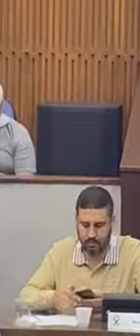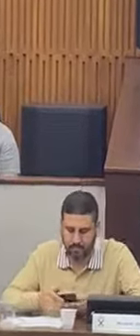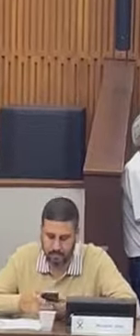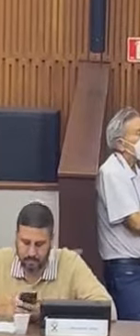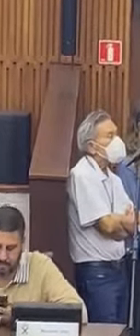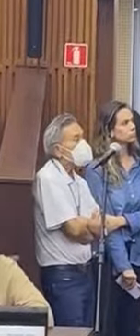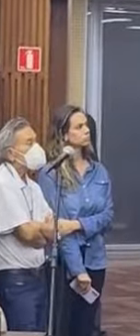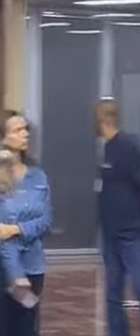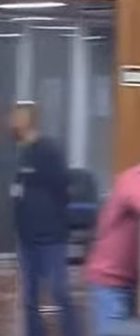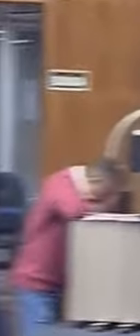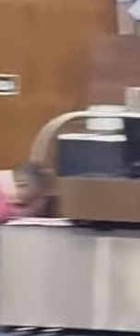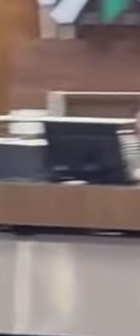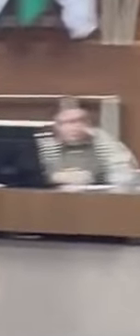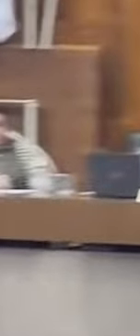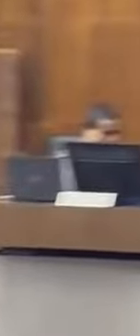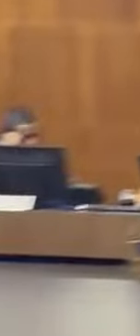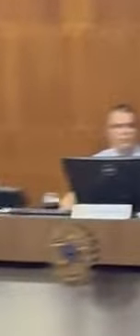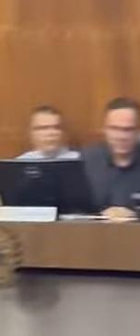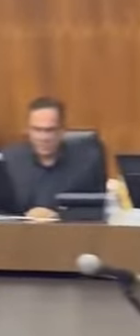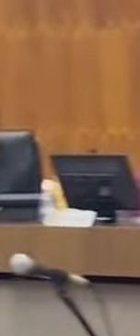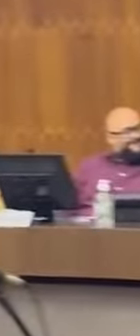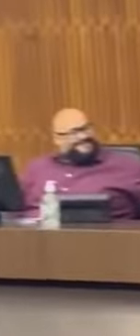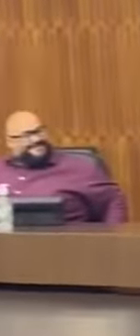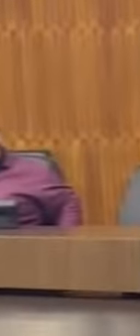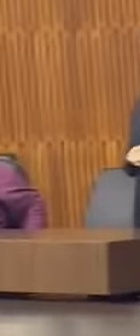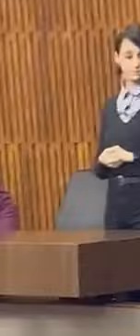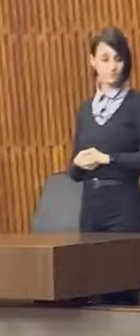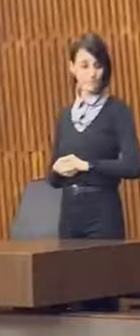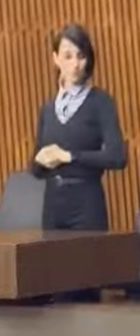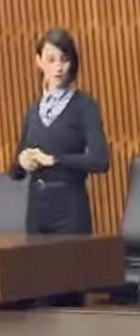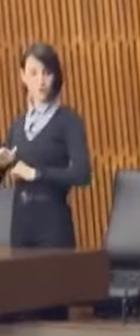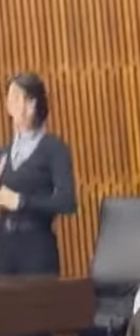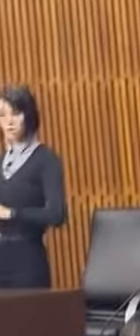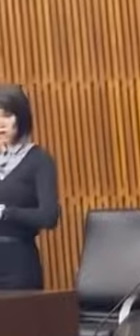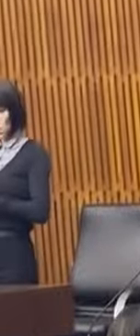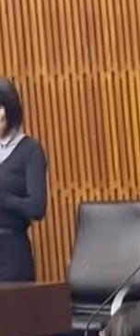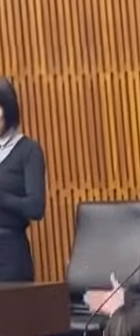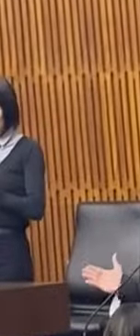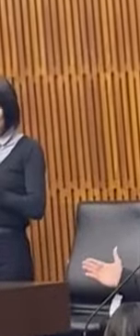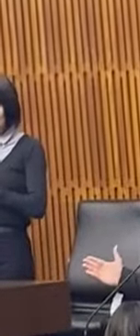tempo garantidos. Perfeito. E já comecei dividindo meu